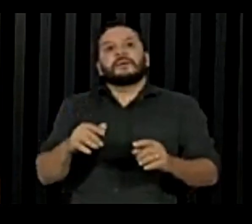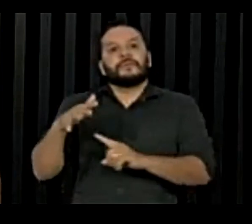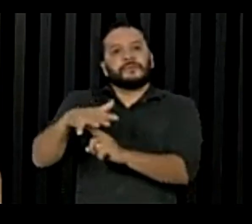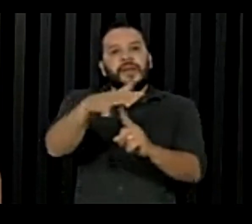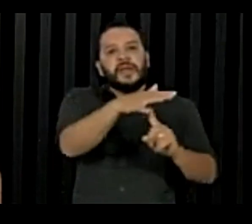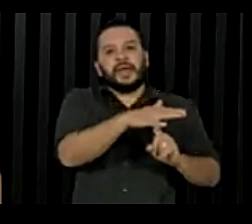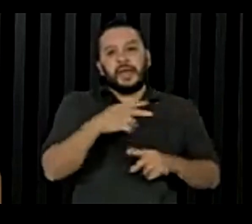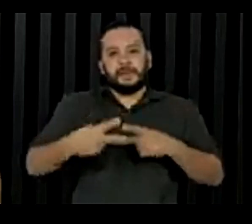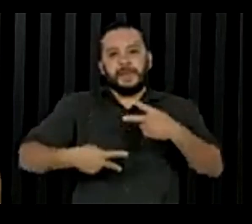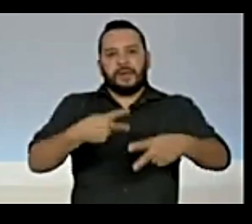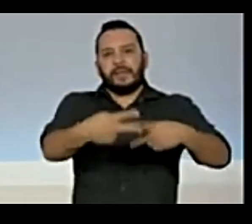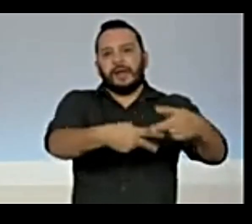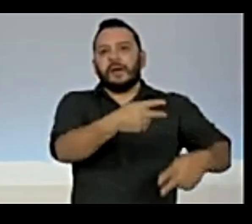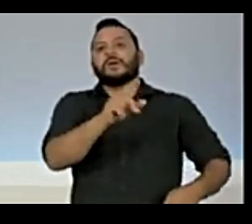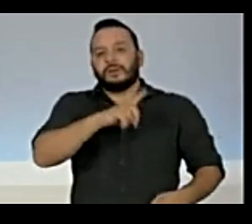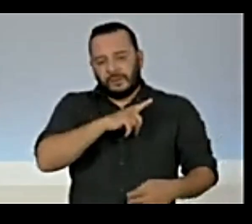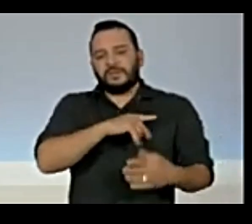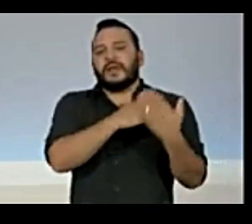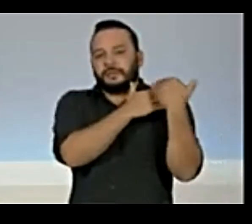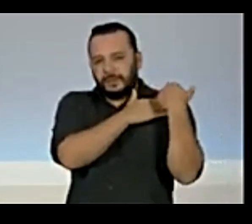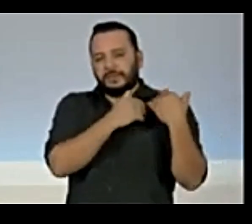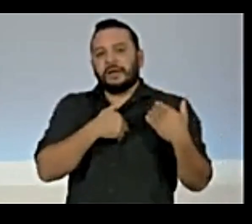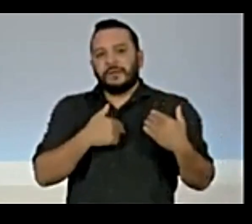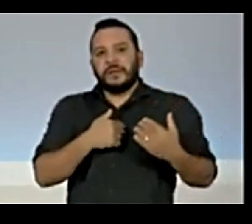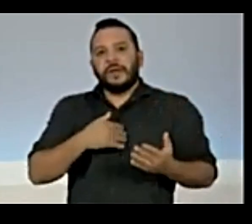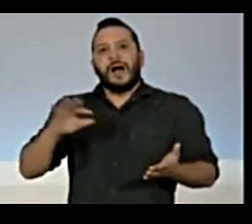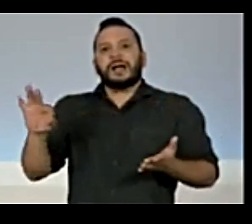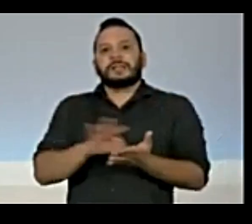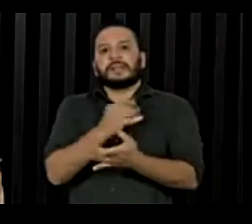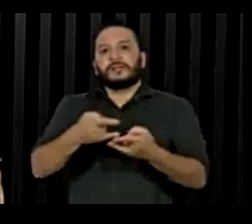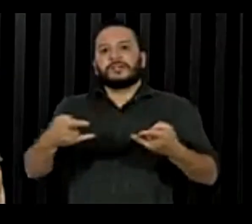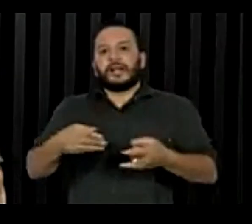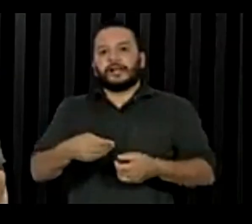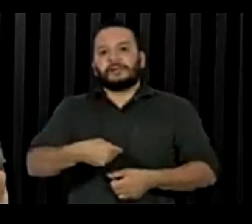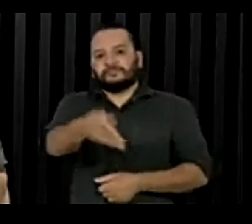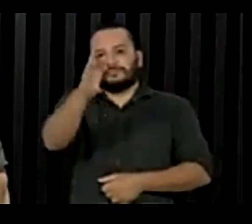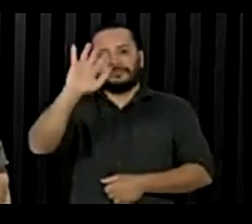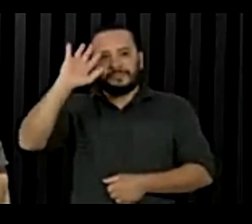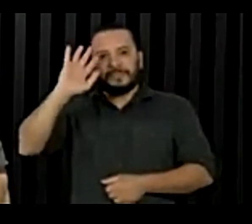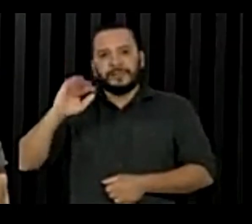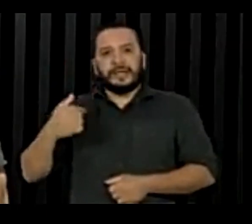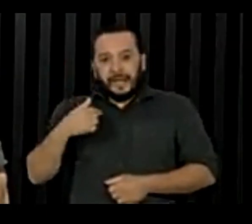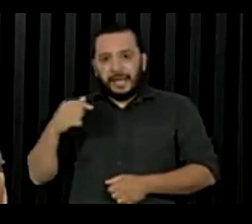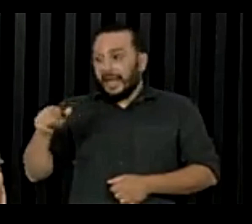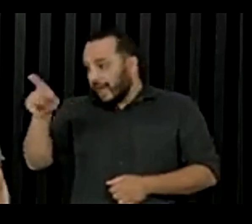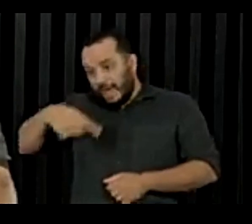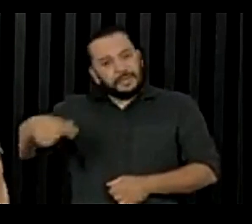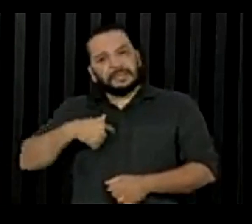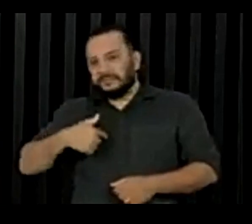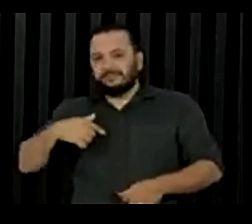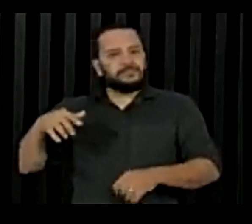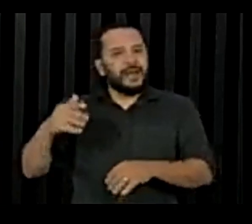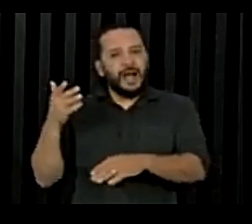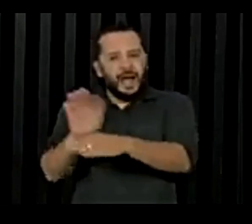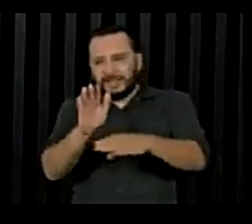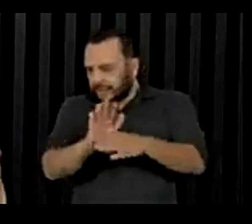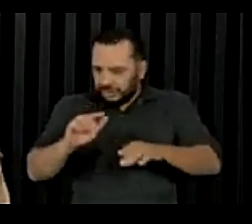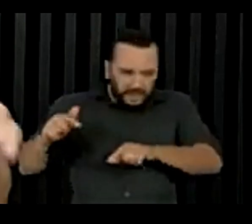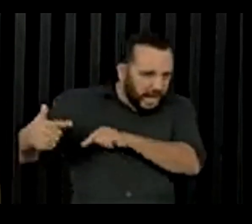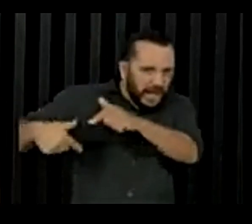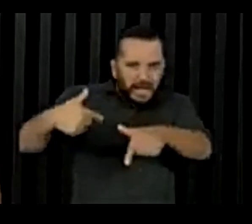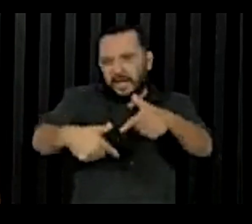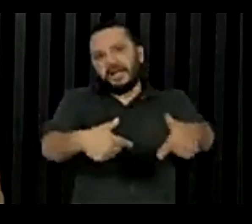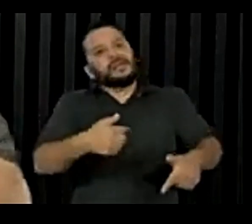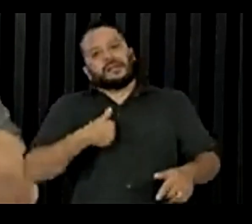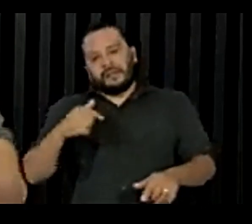trabalharam naquilo foram as grandes responsáveis. A única coisa que eu fiz foi assinar o cheque e ter a ideia. E eu não posso ganhar todo o crédito por uma ação que foi tanta gente importante,